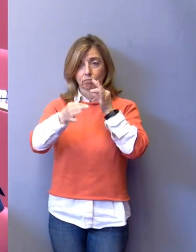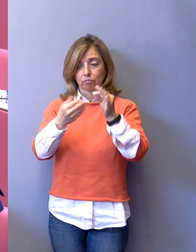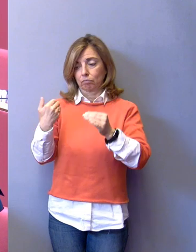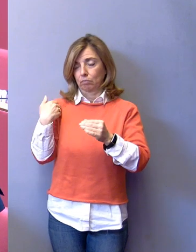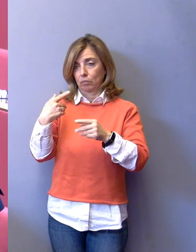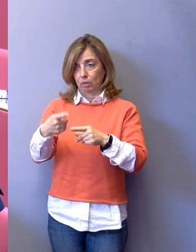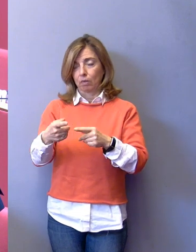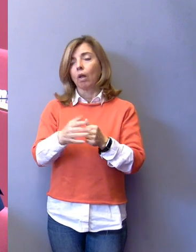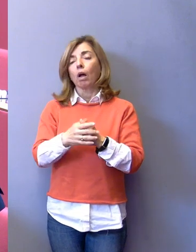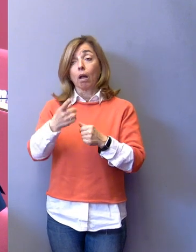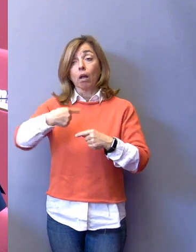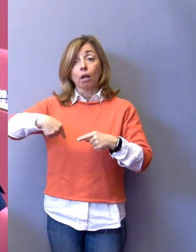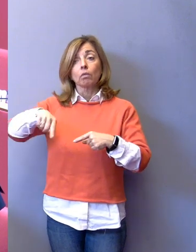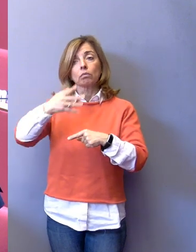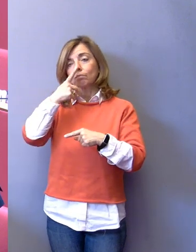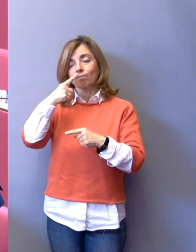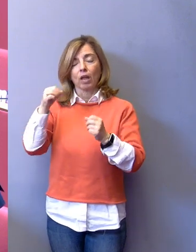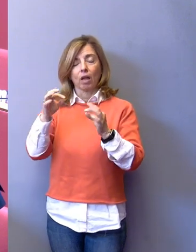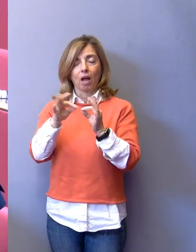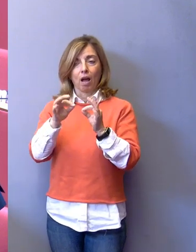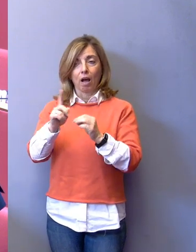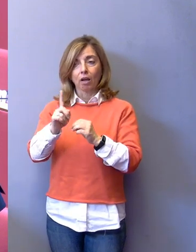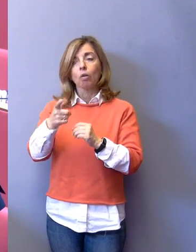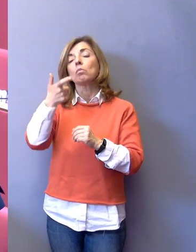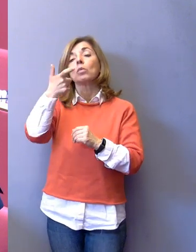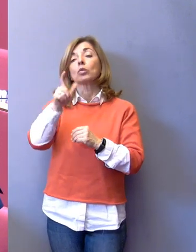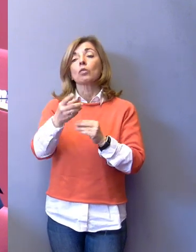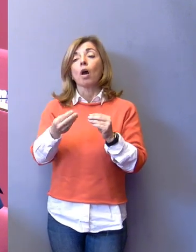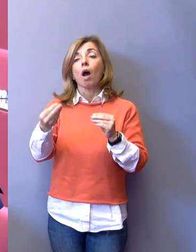opporci perché gli aggiornamenti previsti